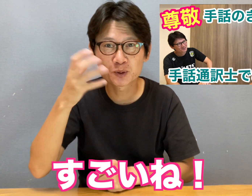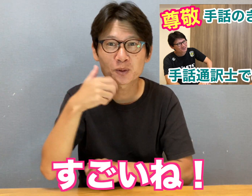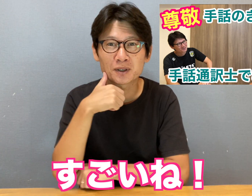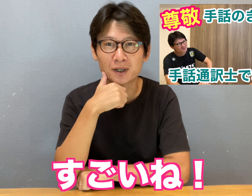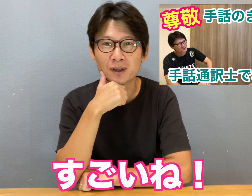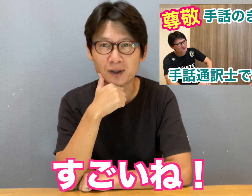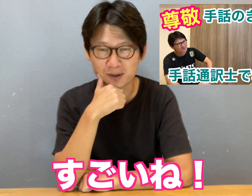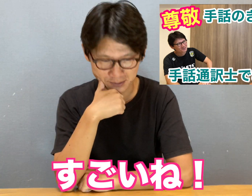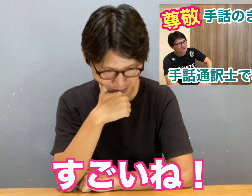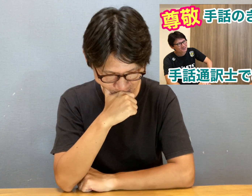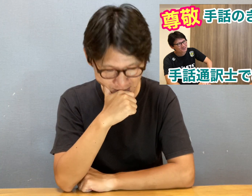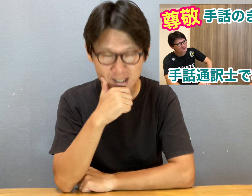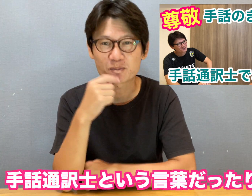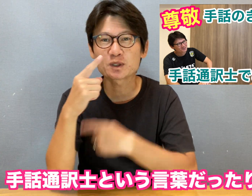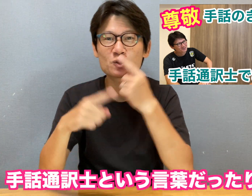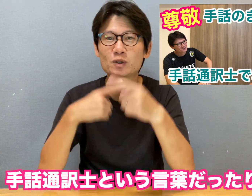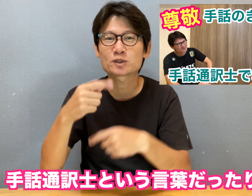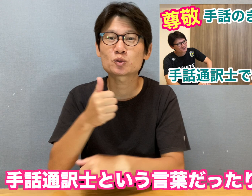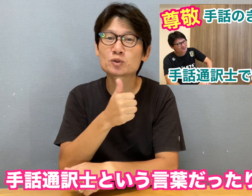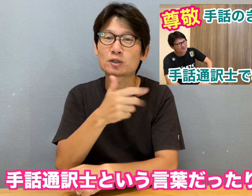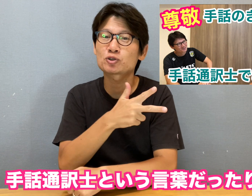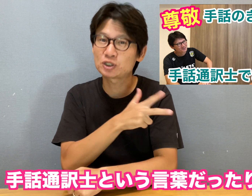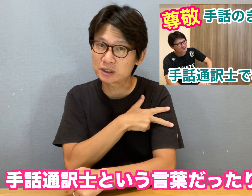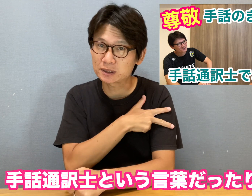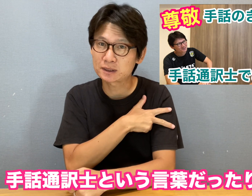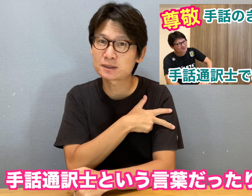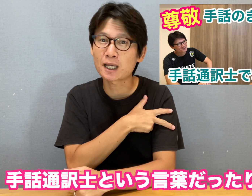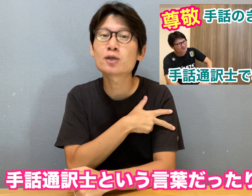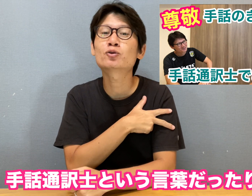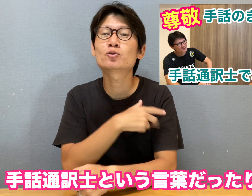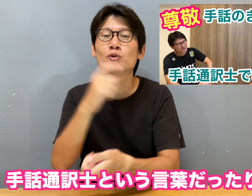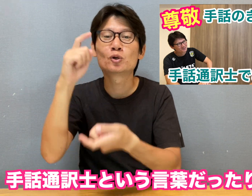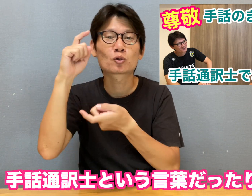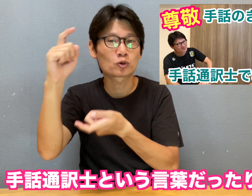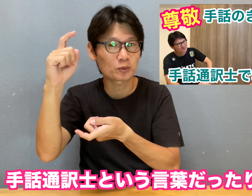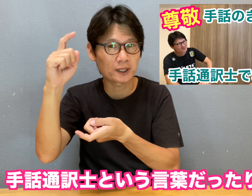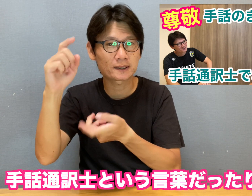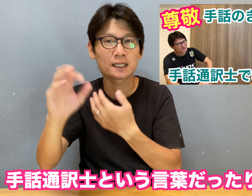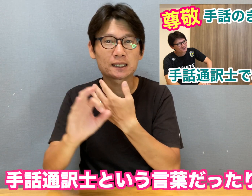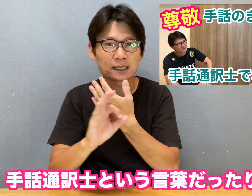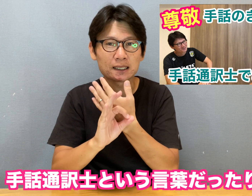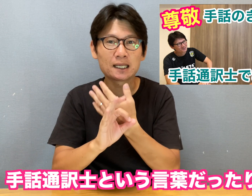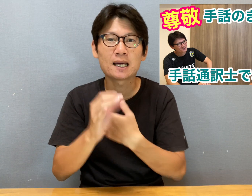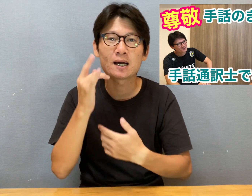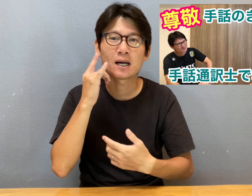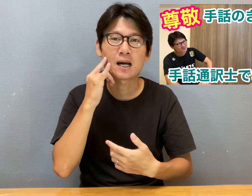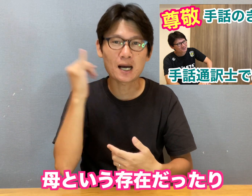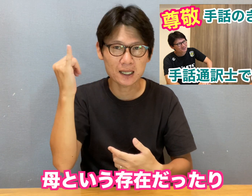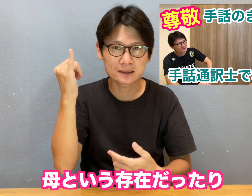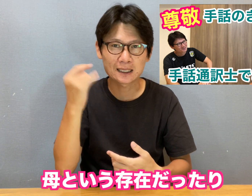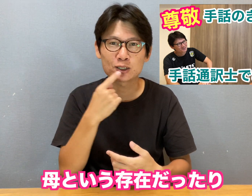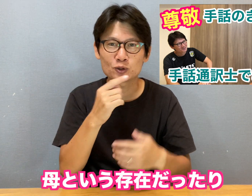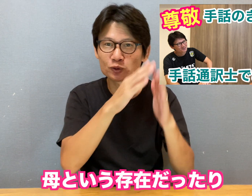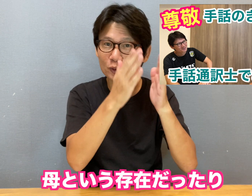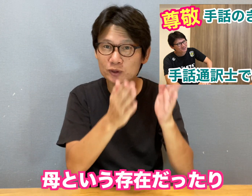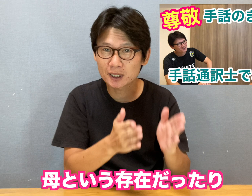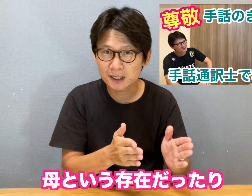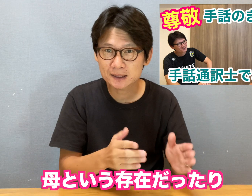いね。手話通訳師っていう言葉だったり、母っていう存在だった